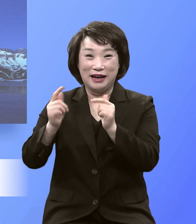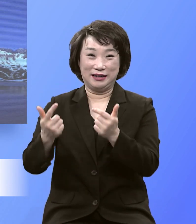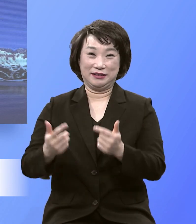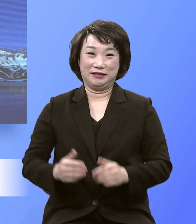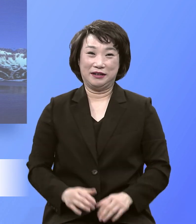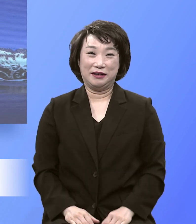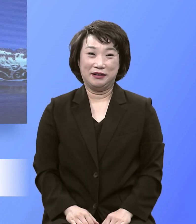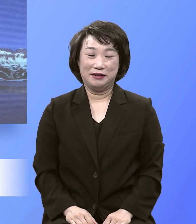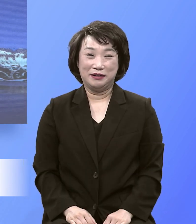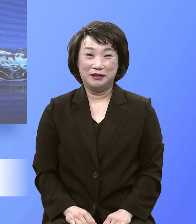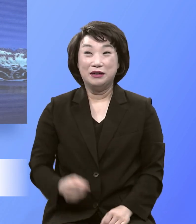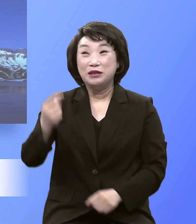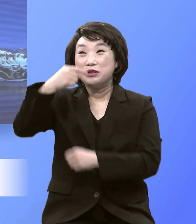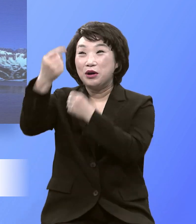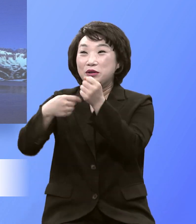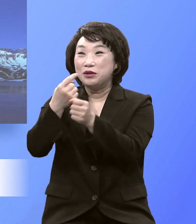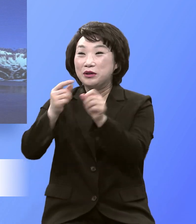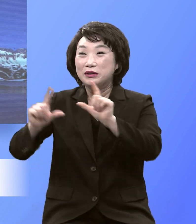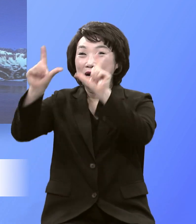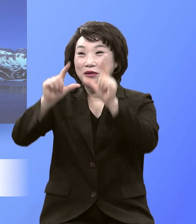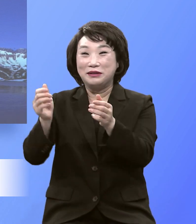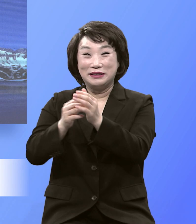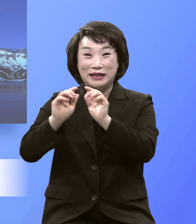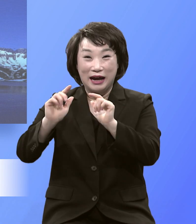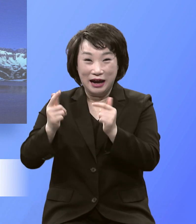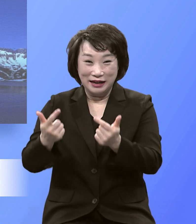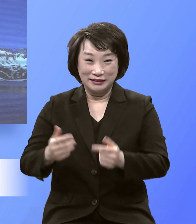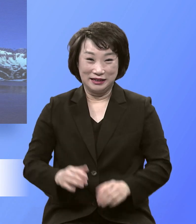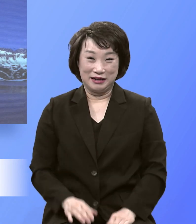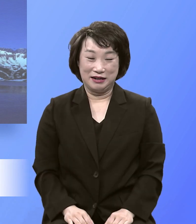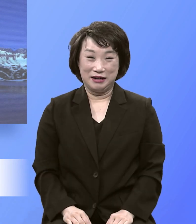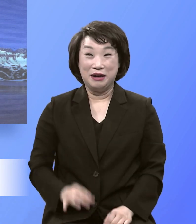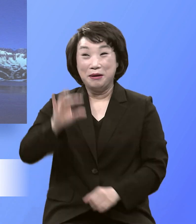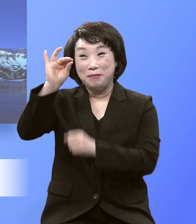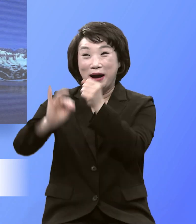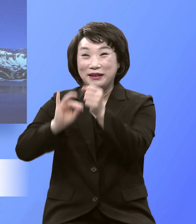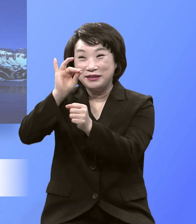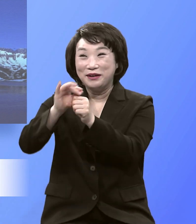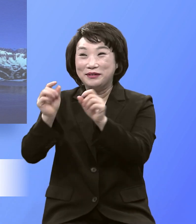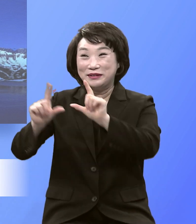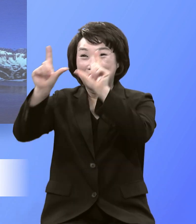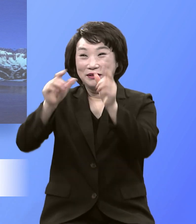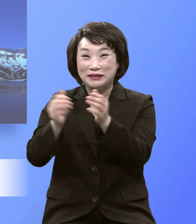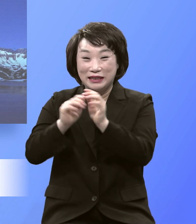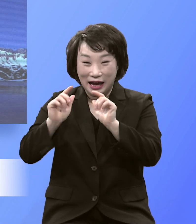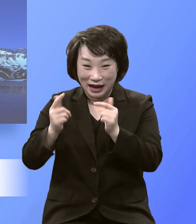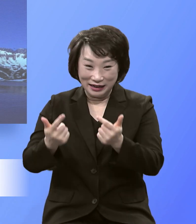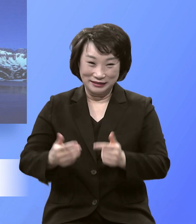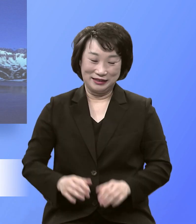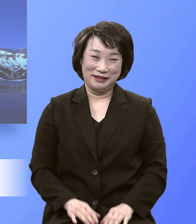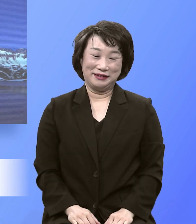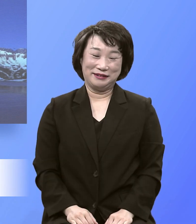아니고 1000년 살다 끝나는 것이 아니고 만년 살다 끝나는 것이 아니고